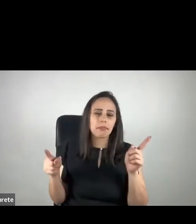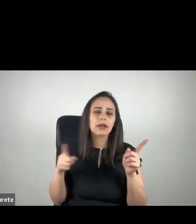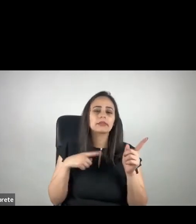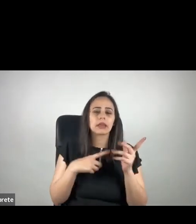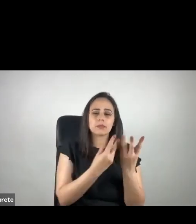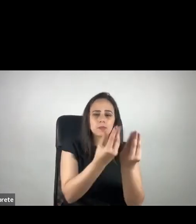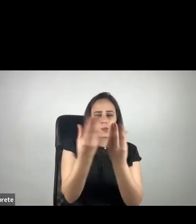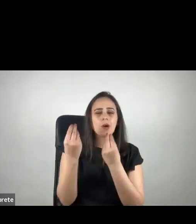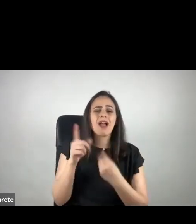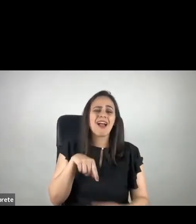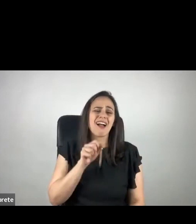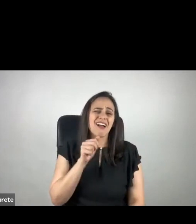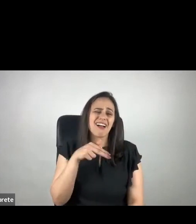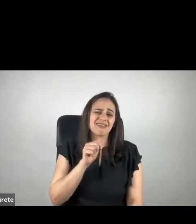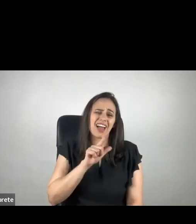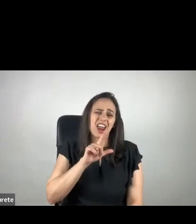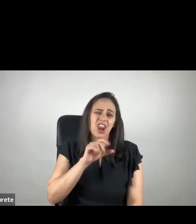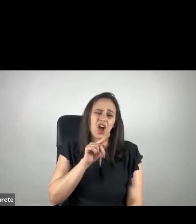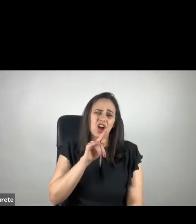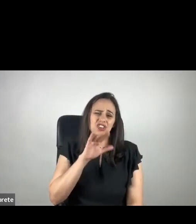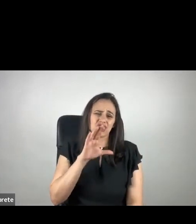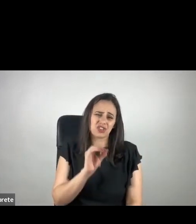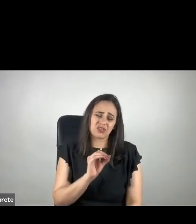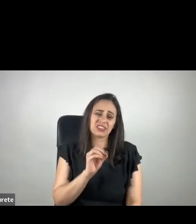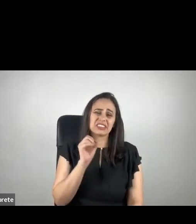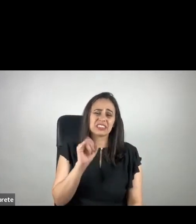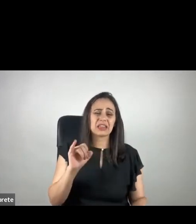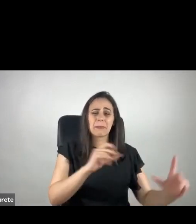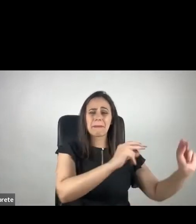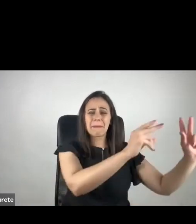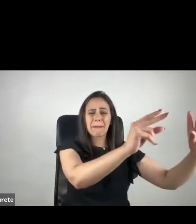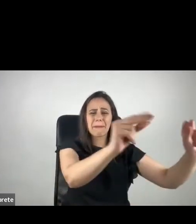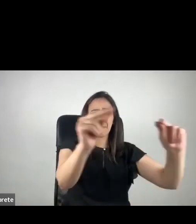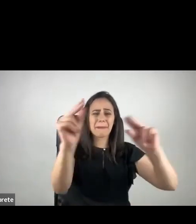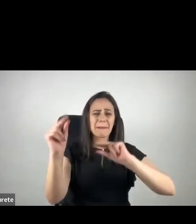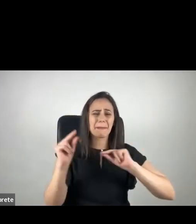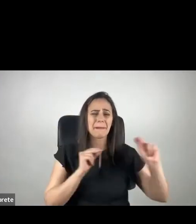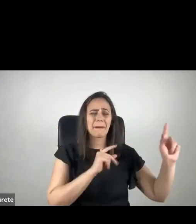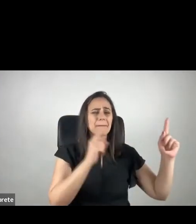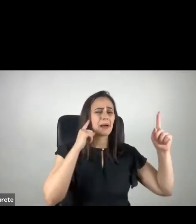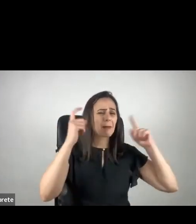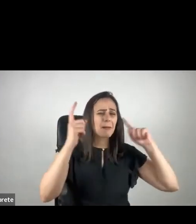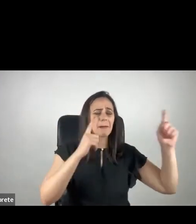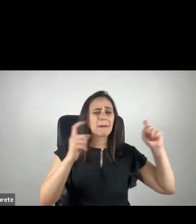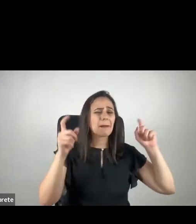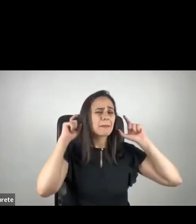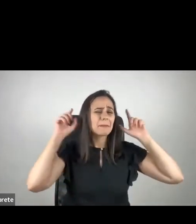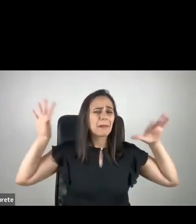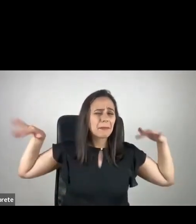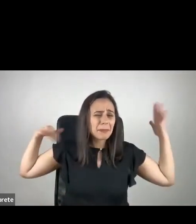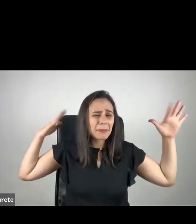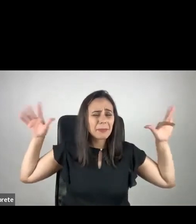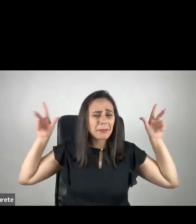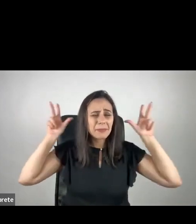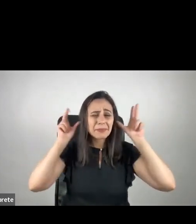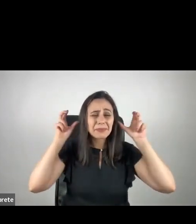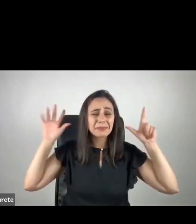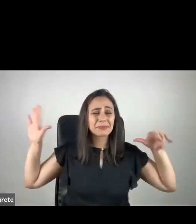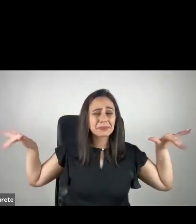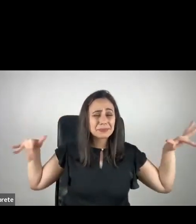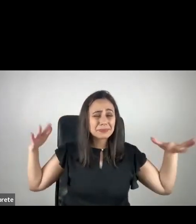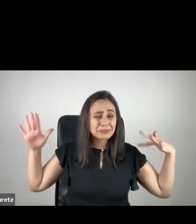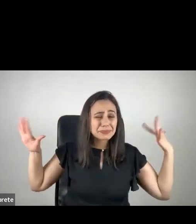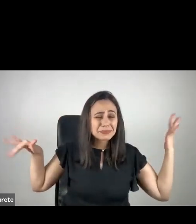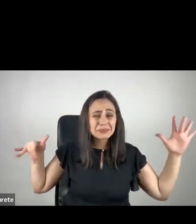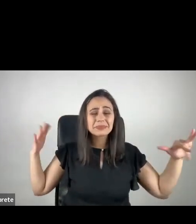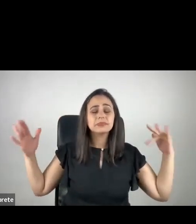Se for aquele monte de conversa paralela, tá? Fala, puta, o cara não escuta nada, sim, ele tem um resíduo, mas aquele